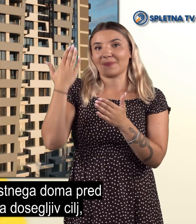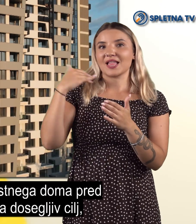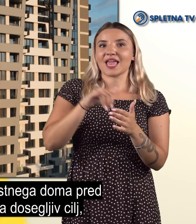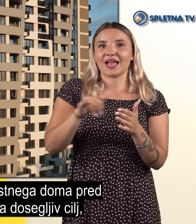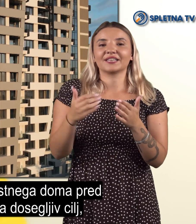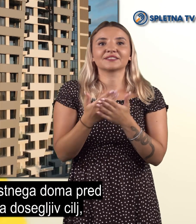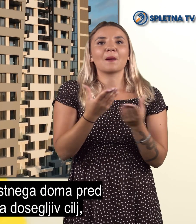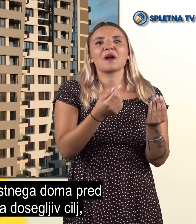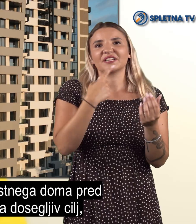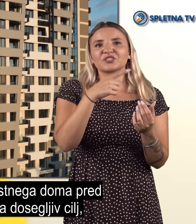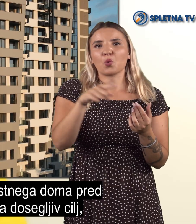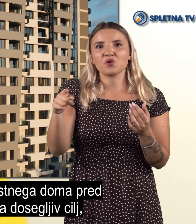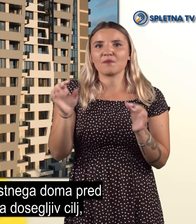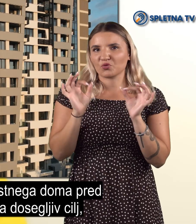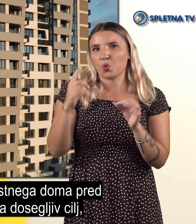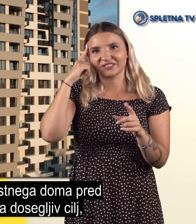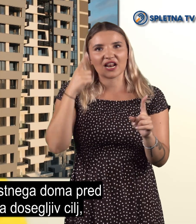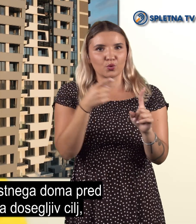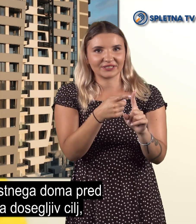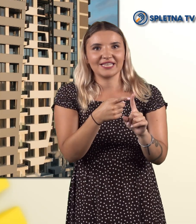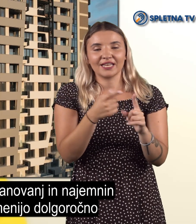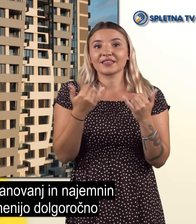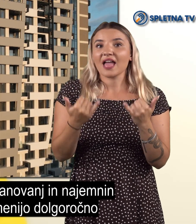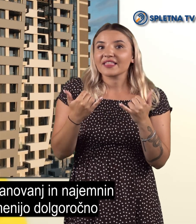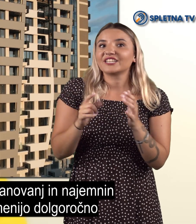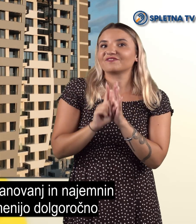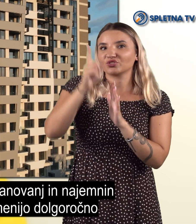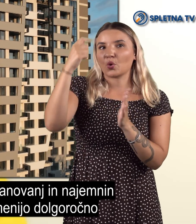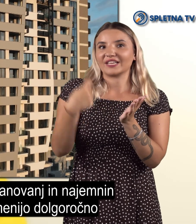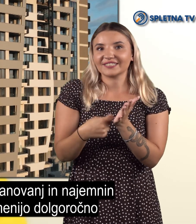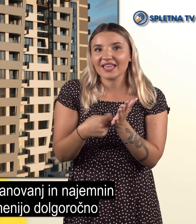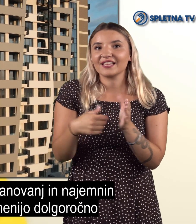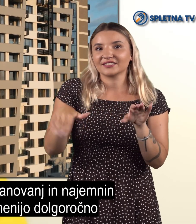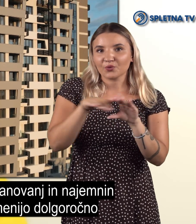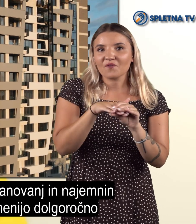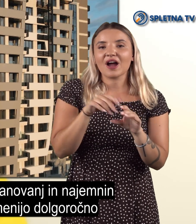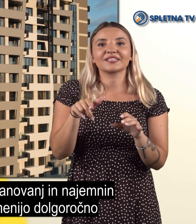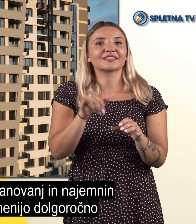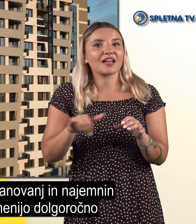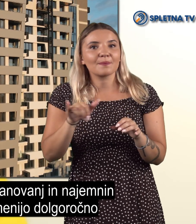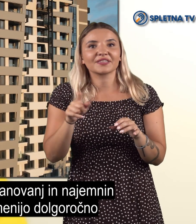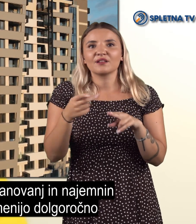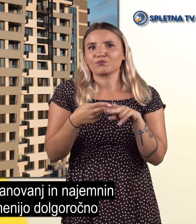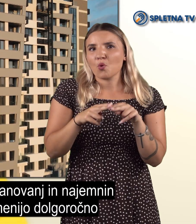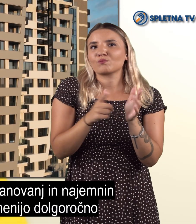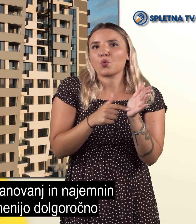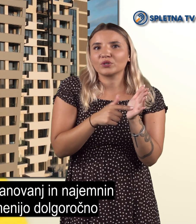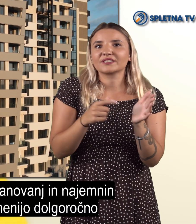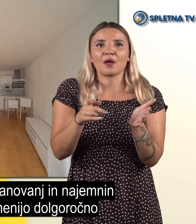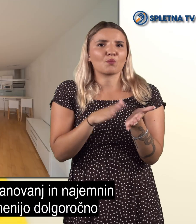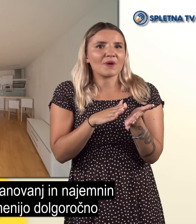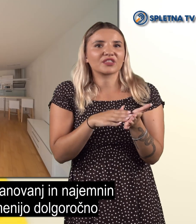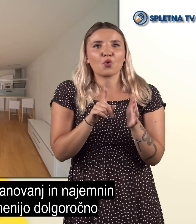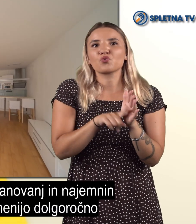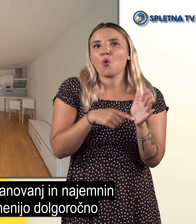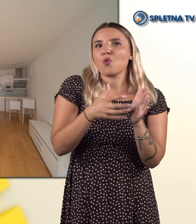marsikoga dosegljiv cilj, danes visoke cene stanovanj in najemnin vse pogosteje pomenijo dolgoročno negotovost,